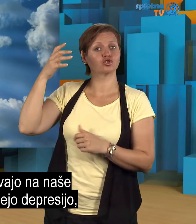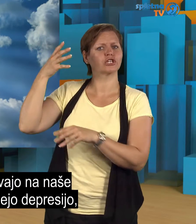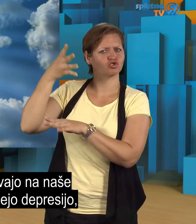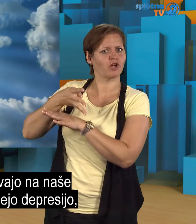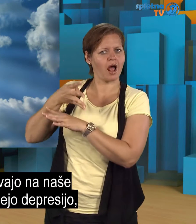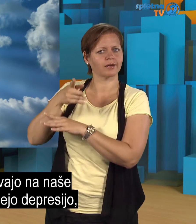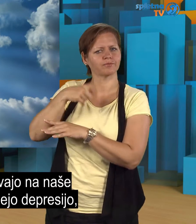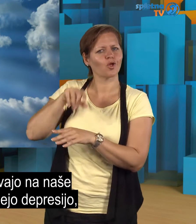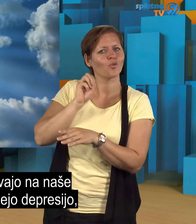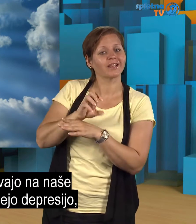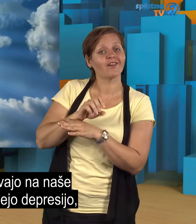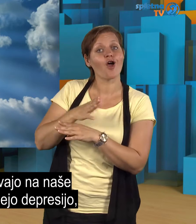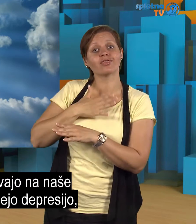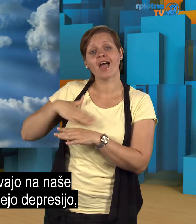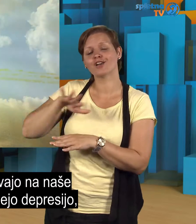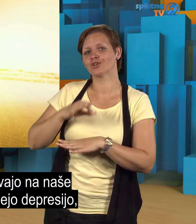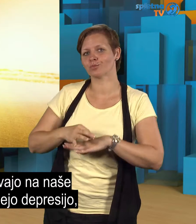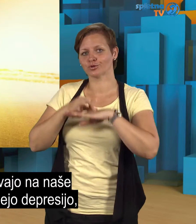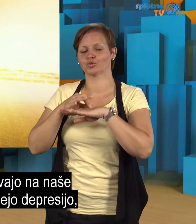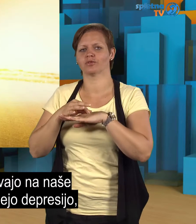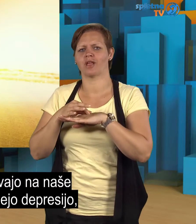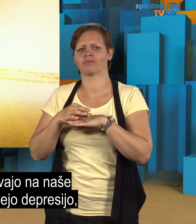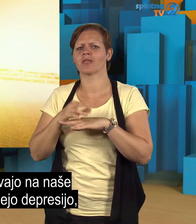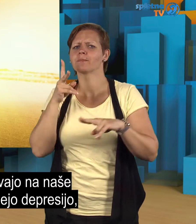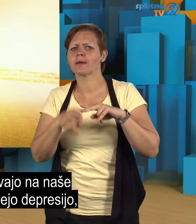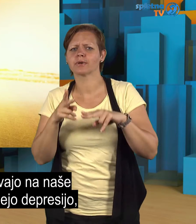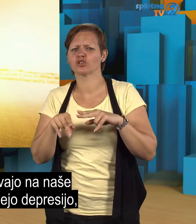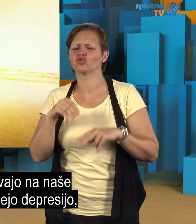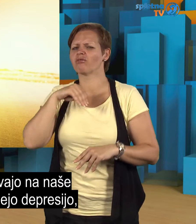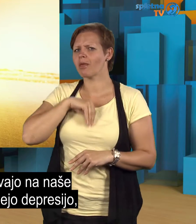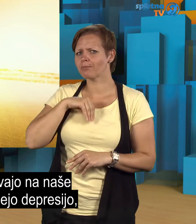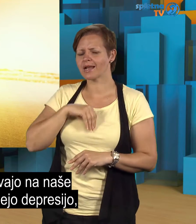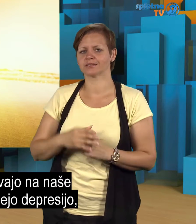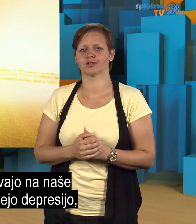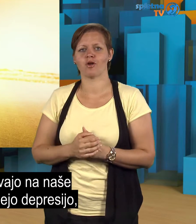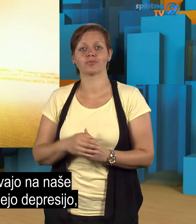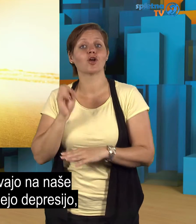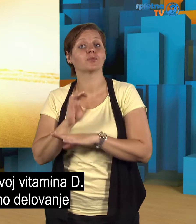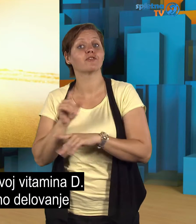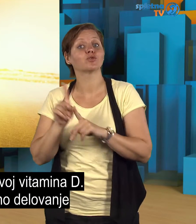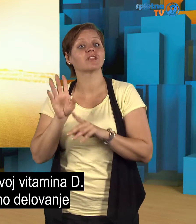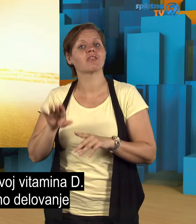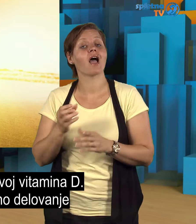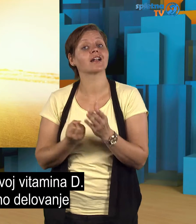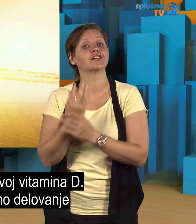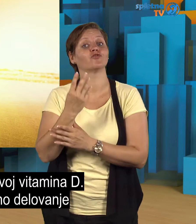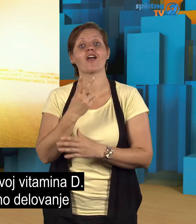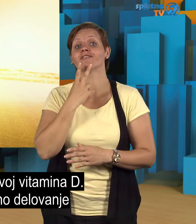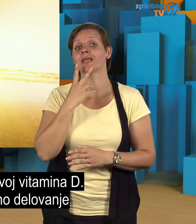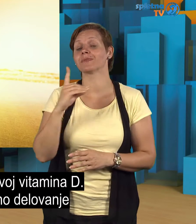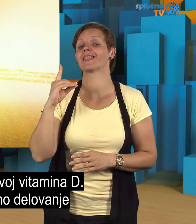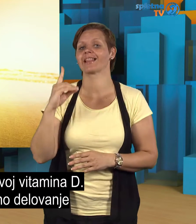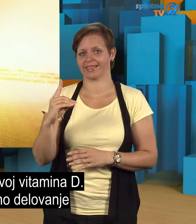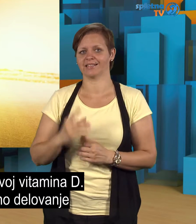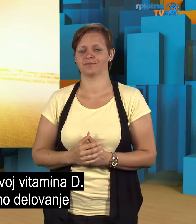Sončni žarki vplivajo na naše počutje, preprečujejo depresijo, vplivajo tudi na razvoj vitamina D.